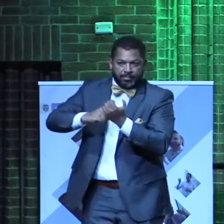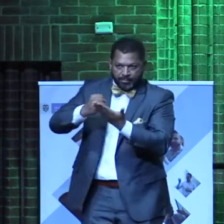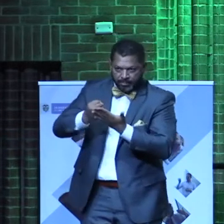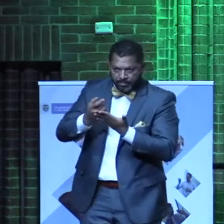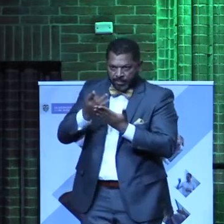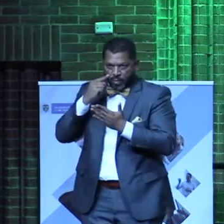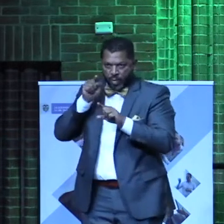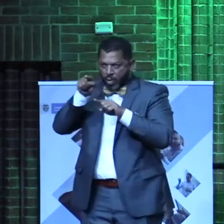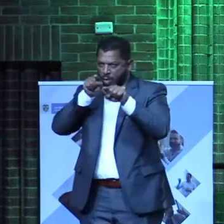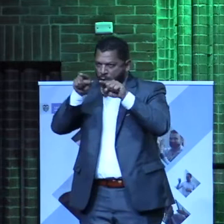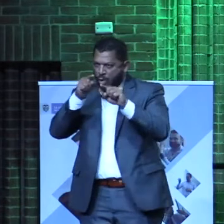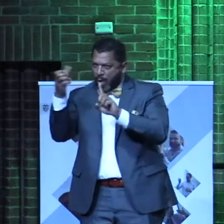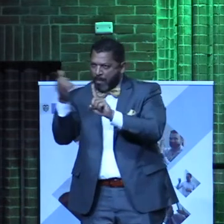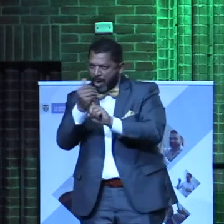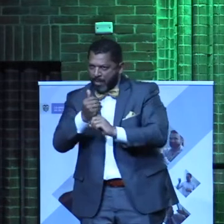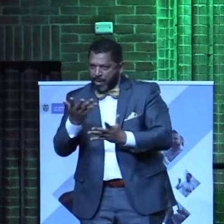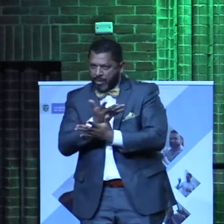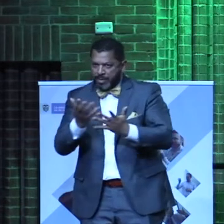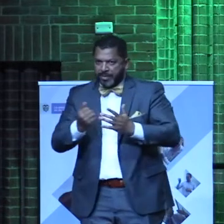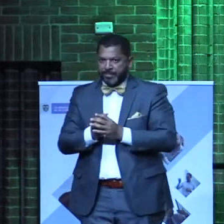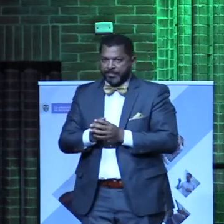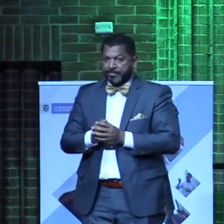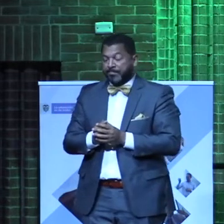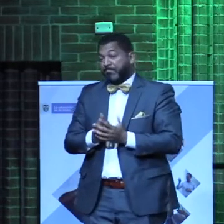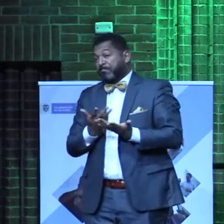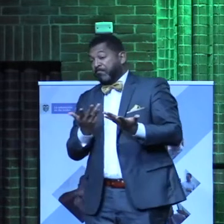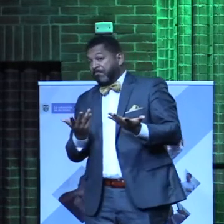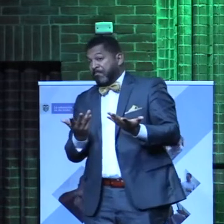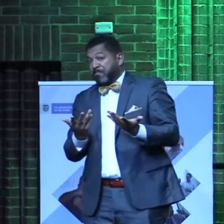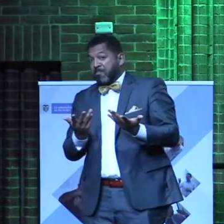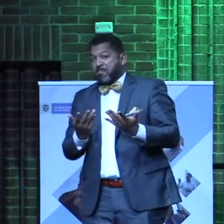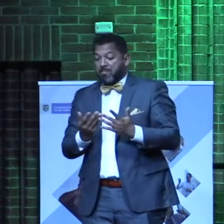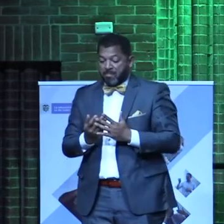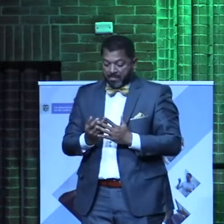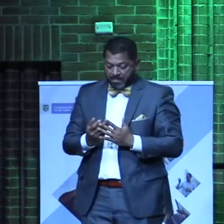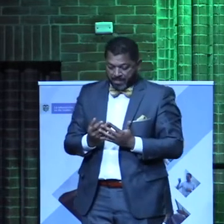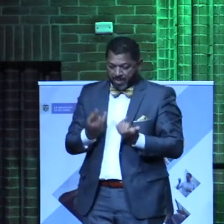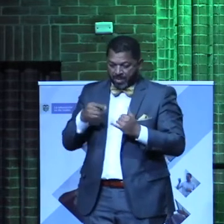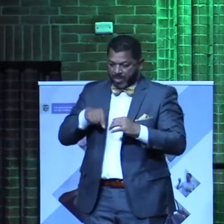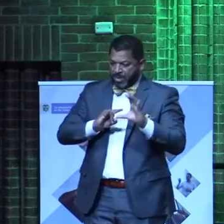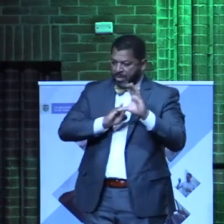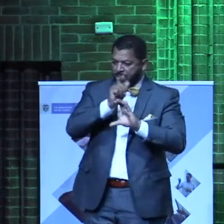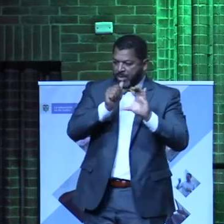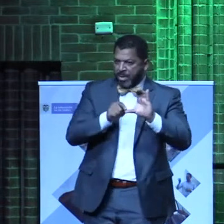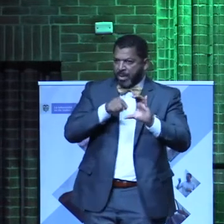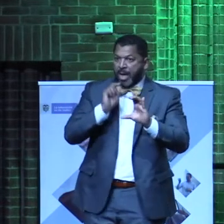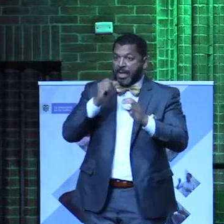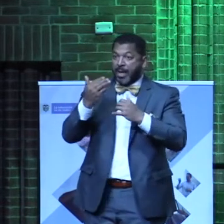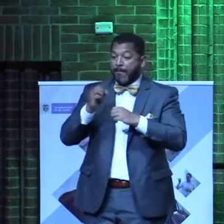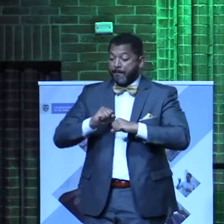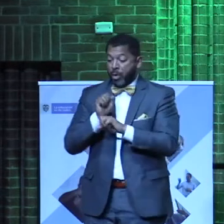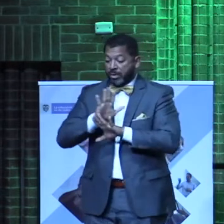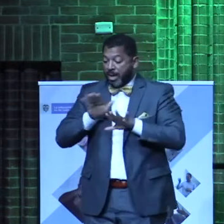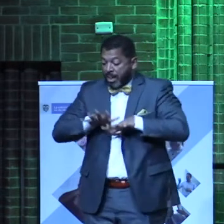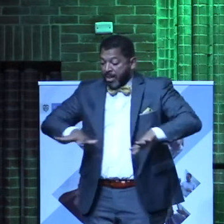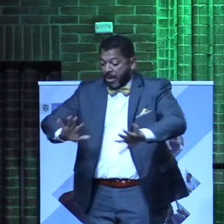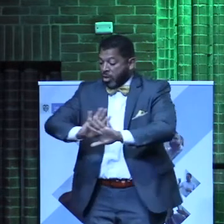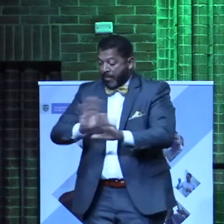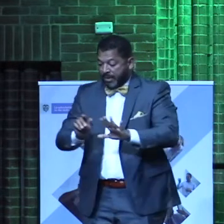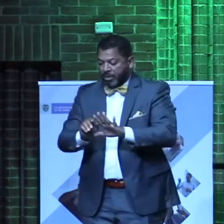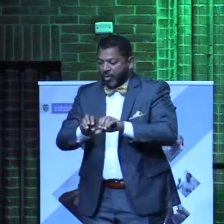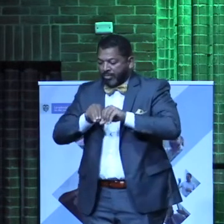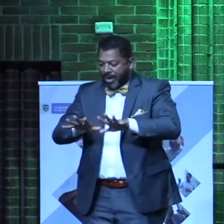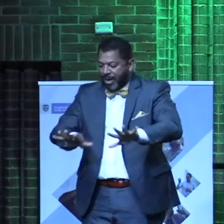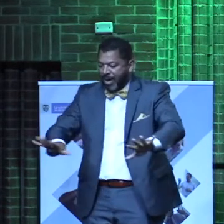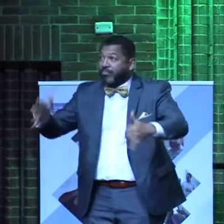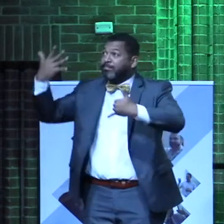estamos identificando. Pero esto no lo hacemos desde el escritorio, no lo hacemos solamente en Bogotá, sino lo hacemos en todo el